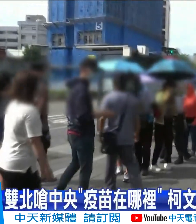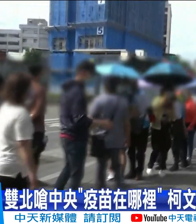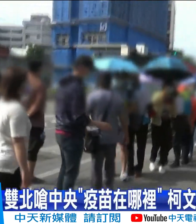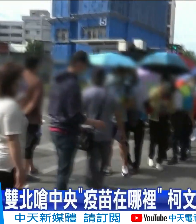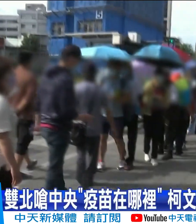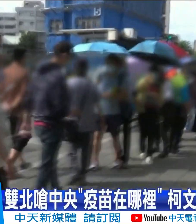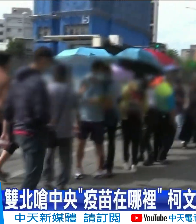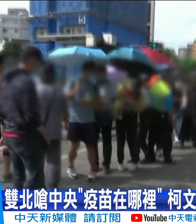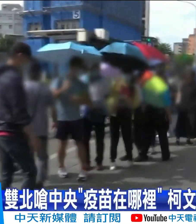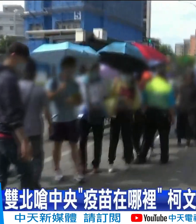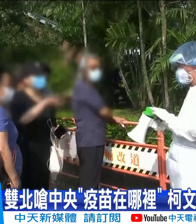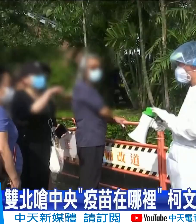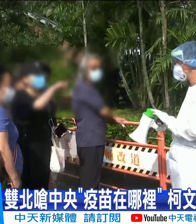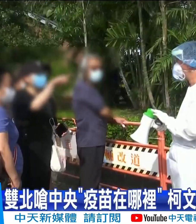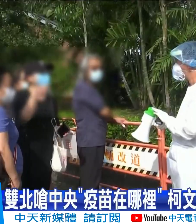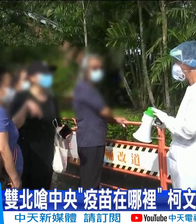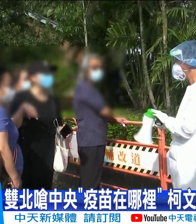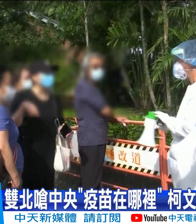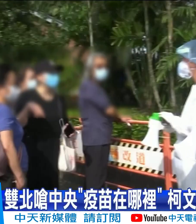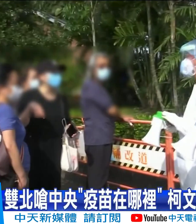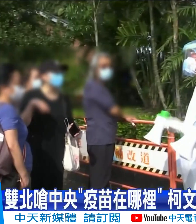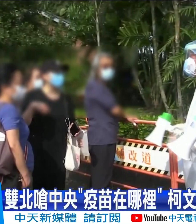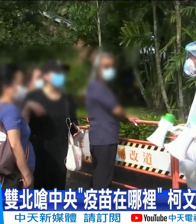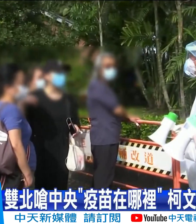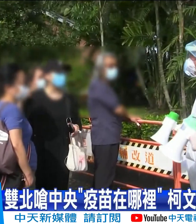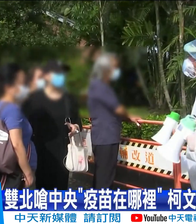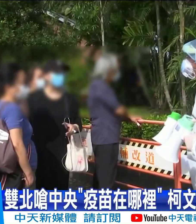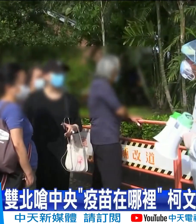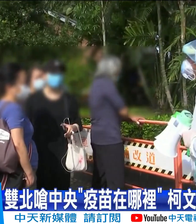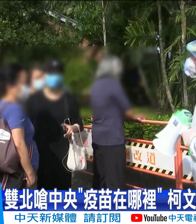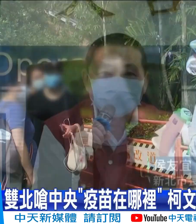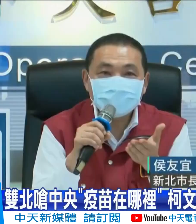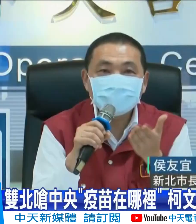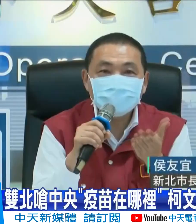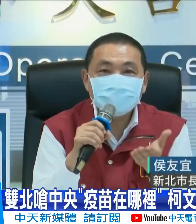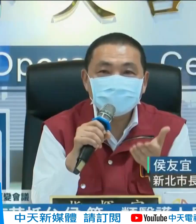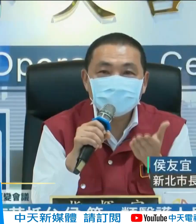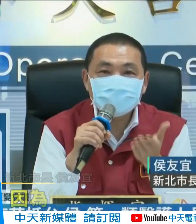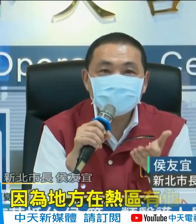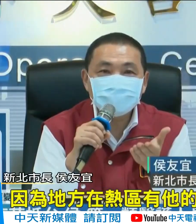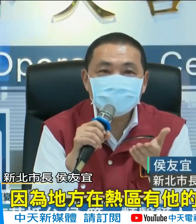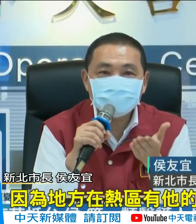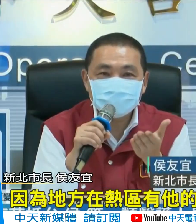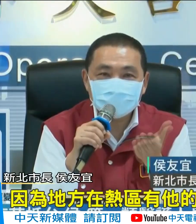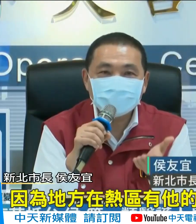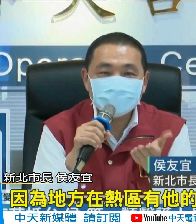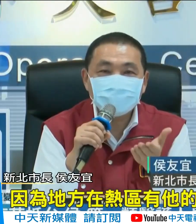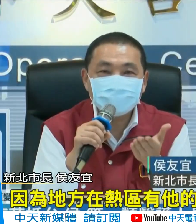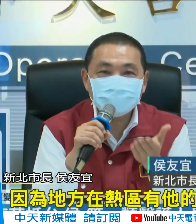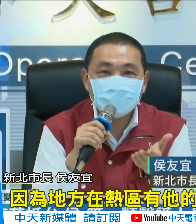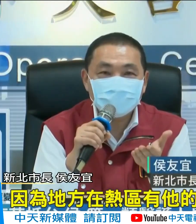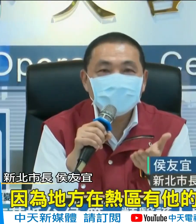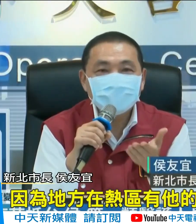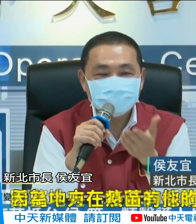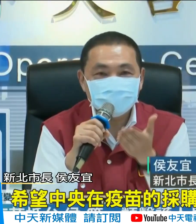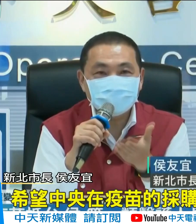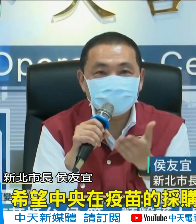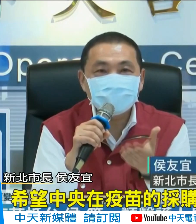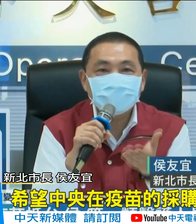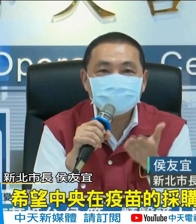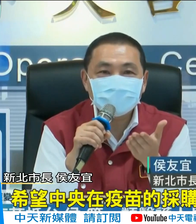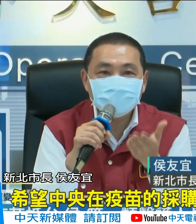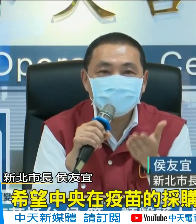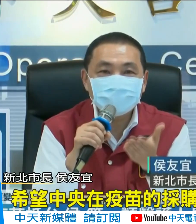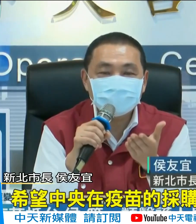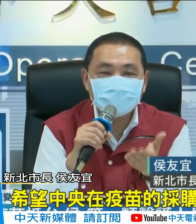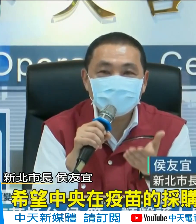友宜同步呛中央：你想要控制疫情，你的疫苗到底在哪里？ 因为地方在热区有它的急迫需要，也希望